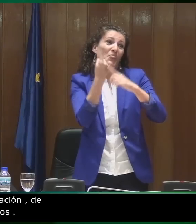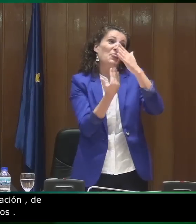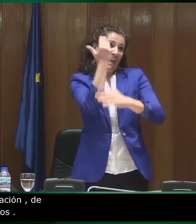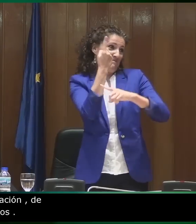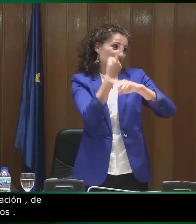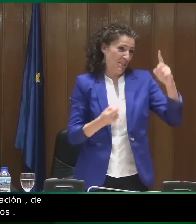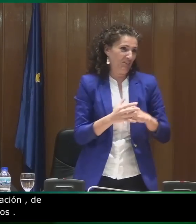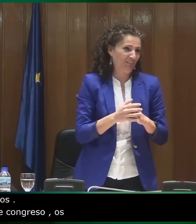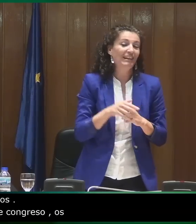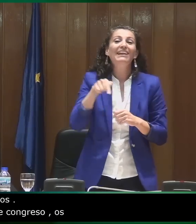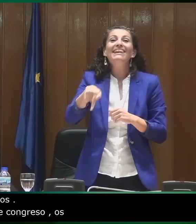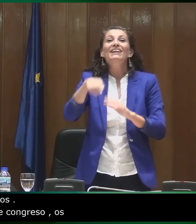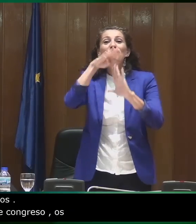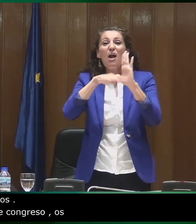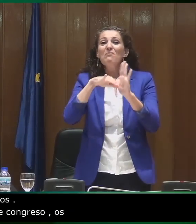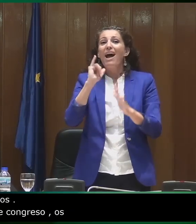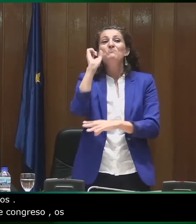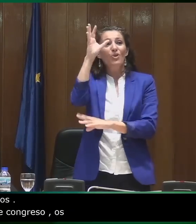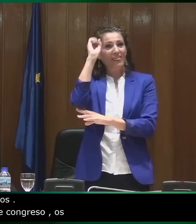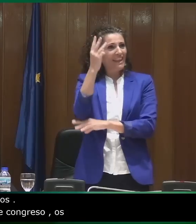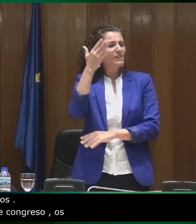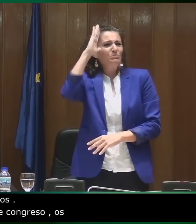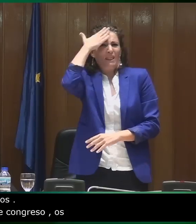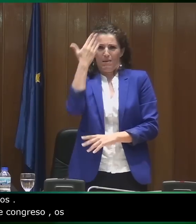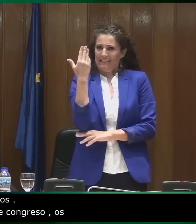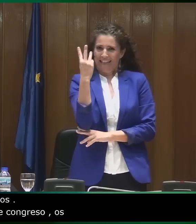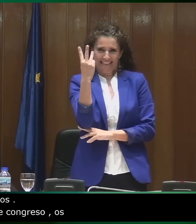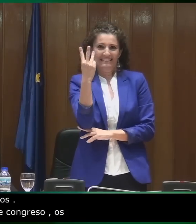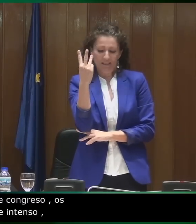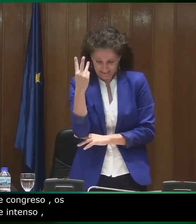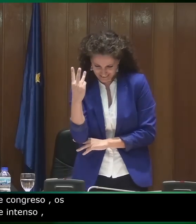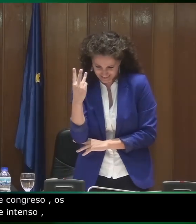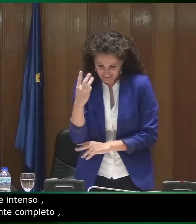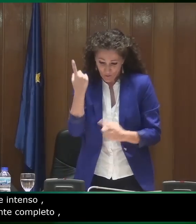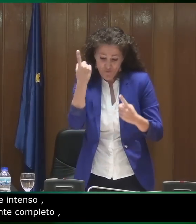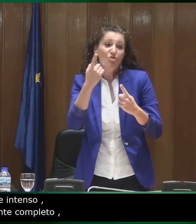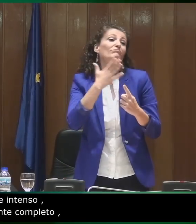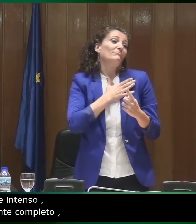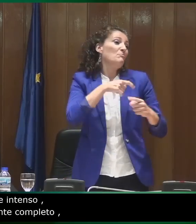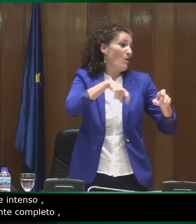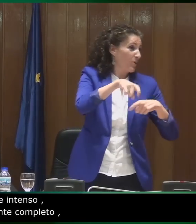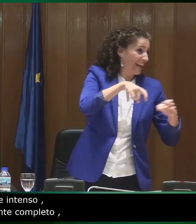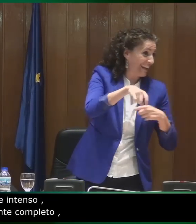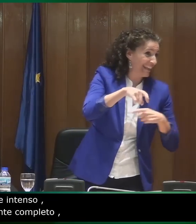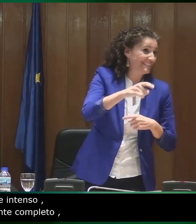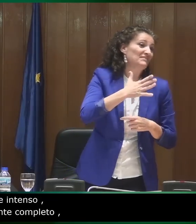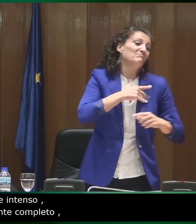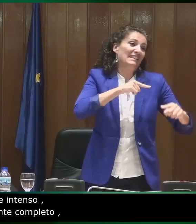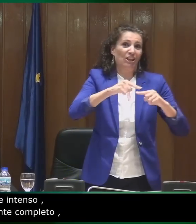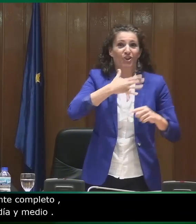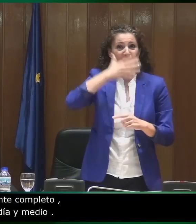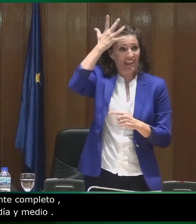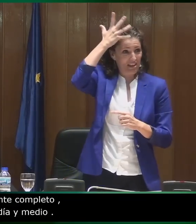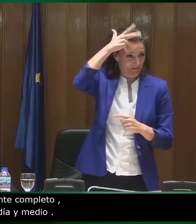completo, condensado en un día y medio. Contamos con tres ponencias principales, una de Manuel